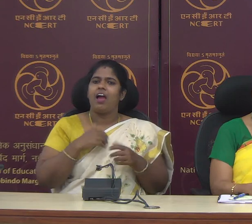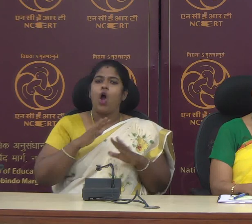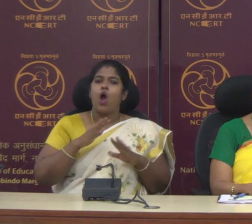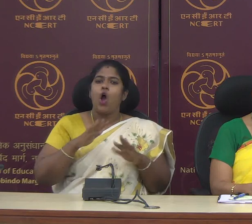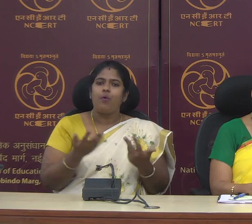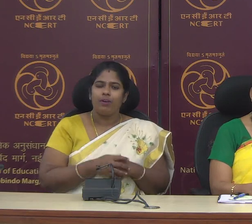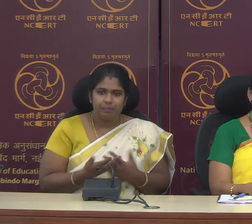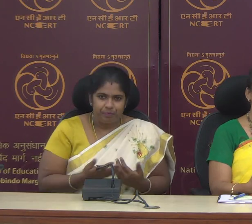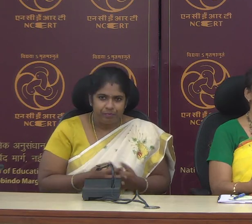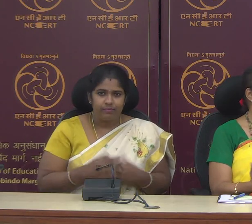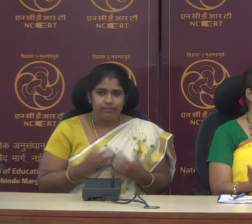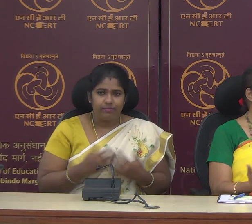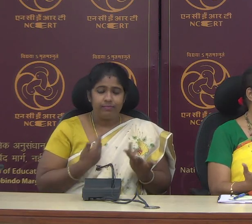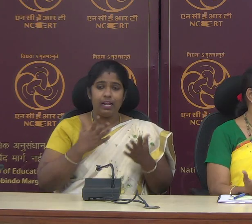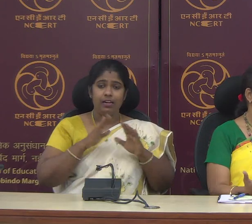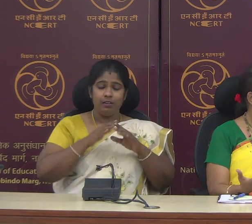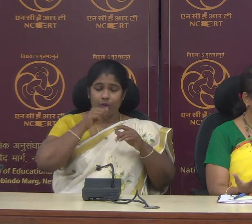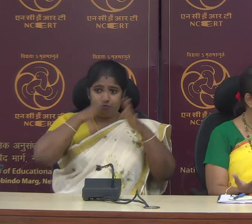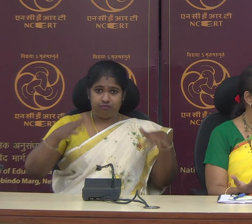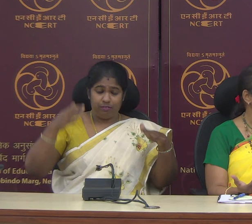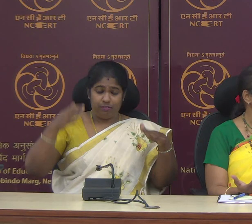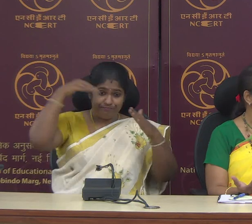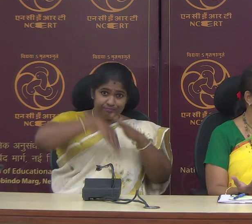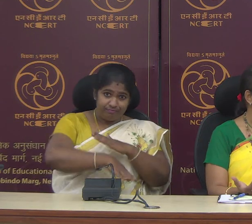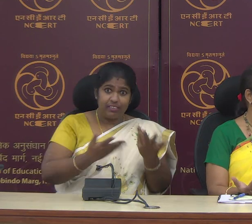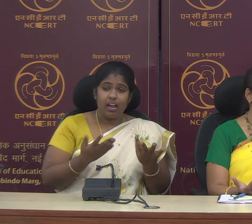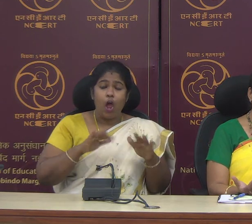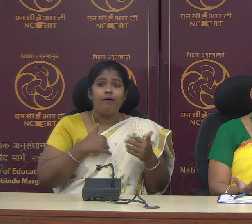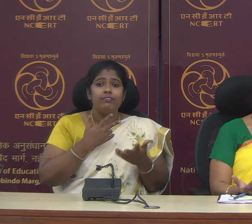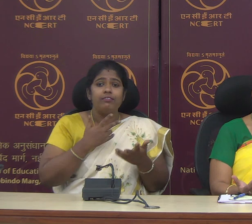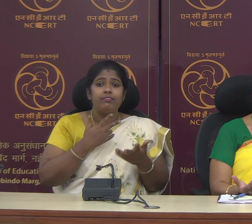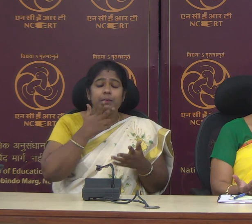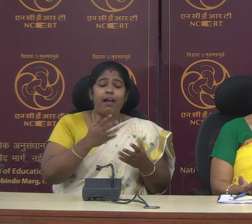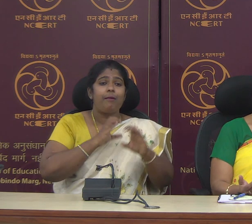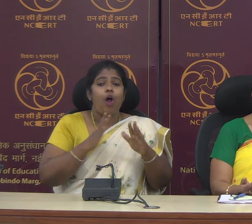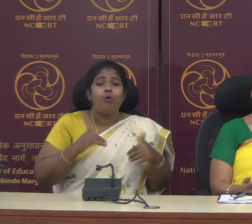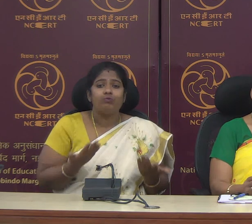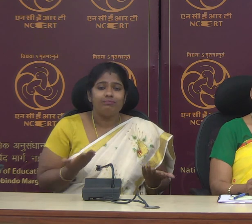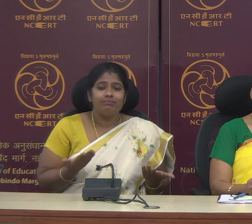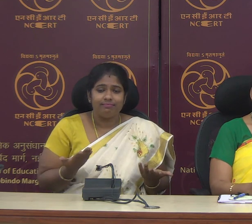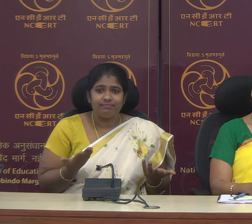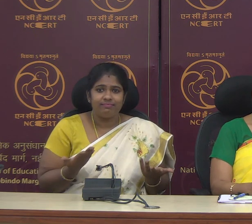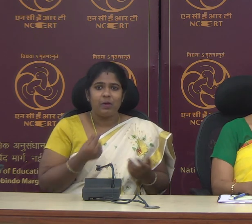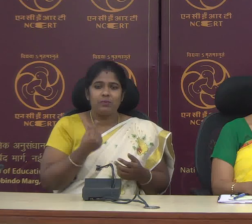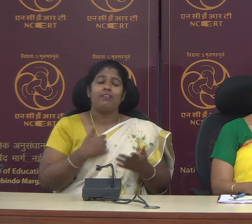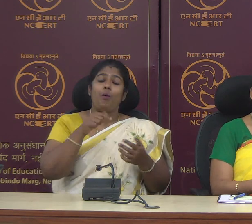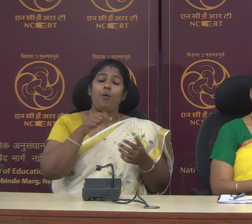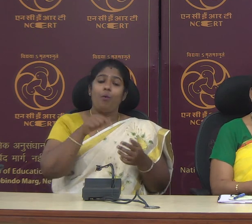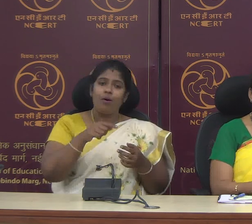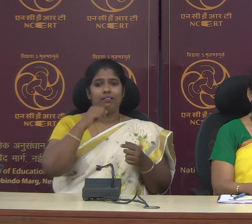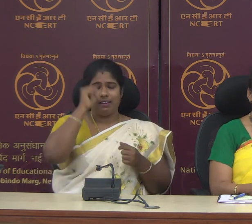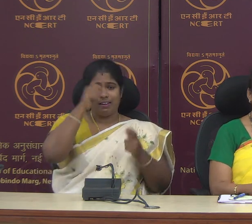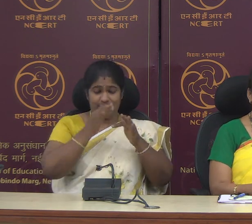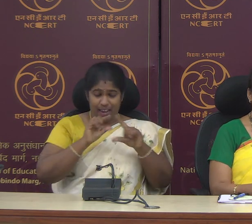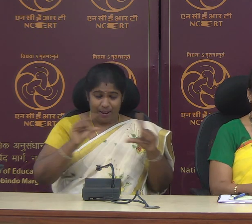लिए जाते हैं डीप सी में, तो आप किस उसमें बात करते हैं, तब भी आपको संकेतों की ज़रूरत होती है। और सांकेतिक भाषा सीख